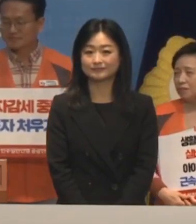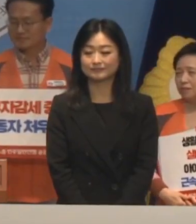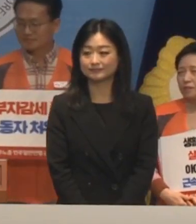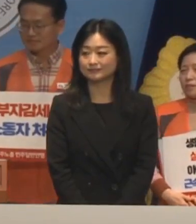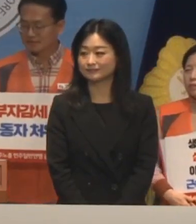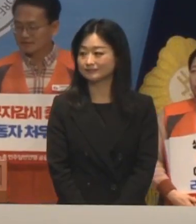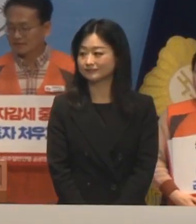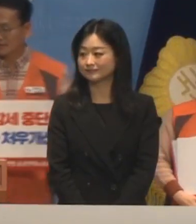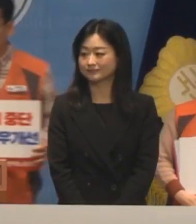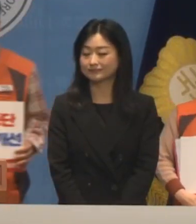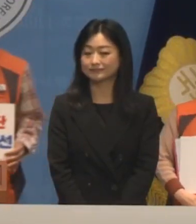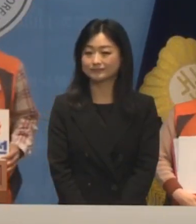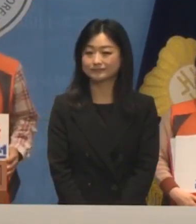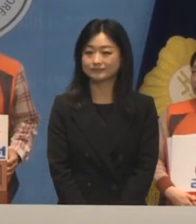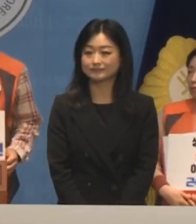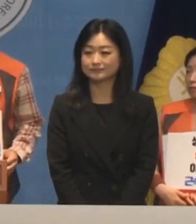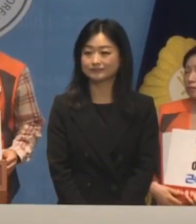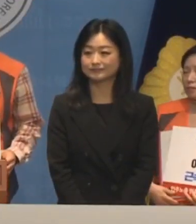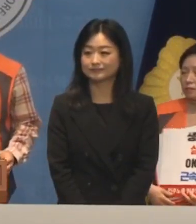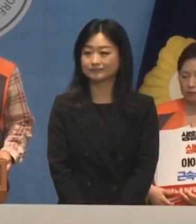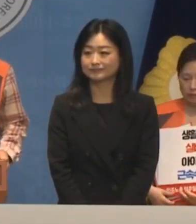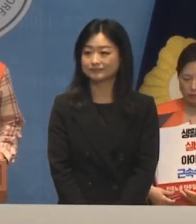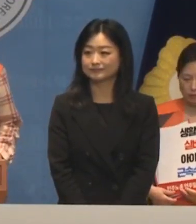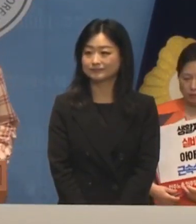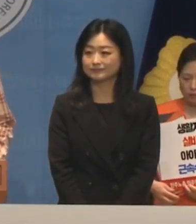우리 앞으로 서세요.